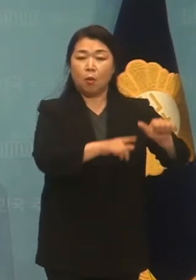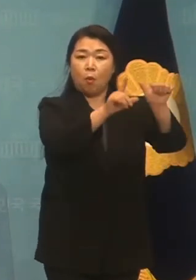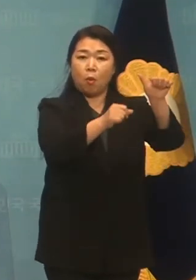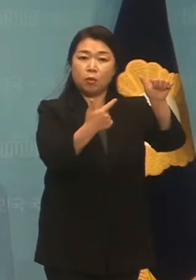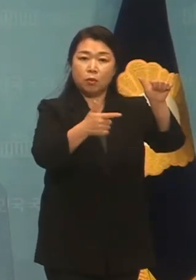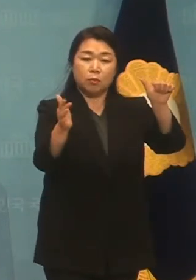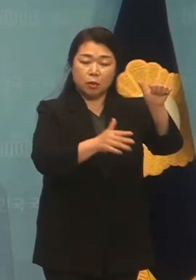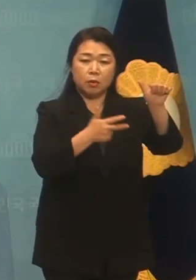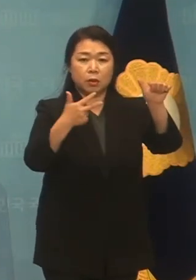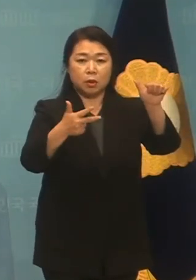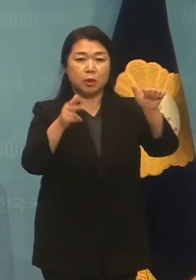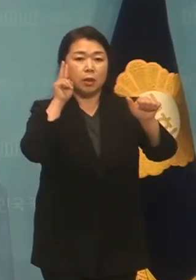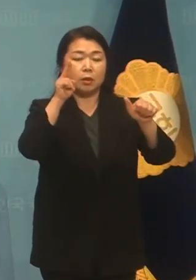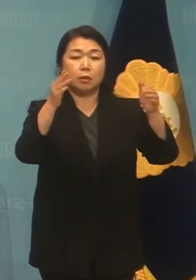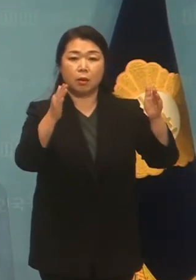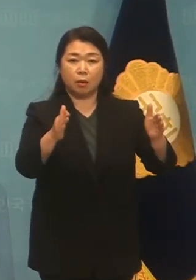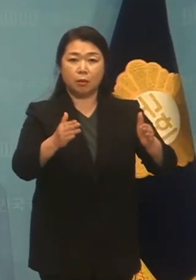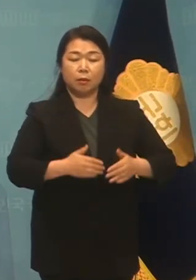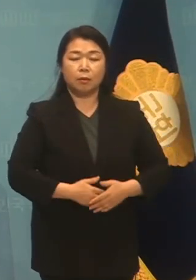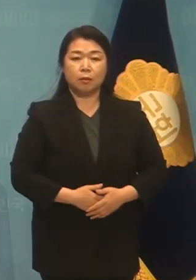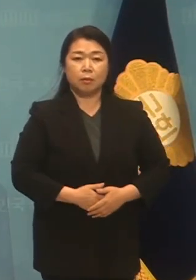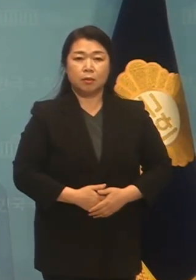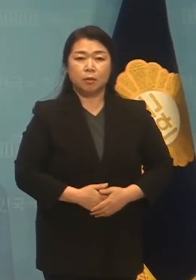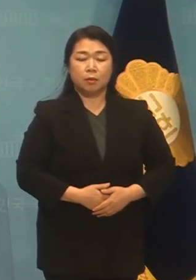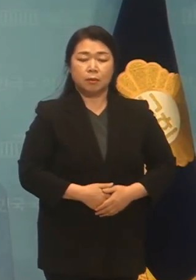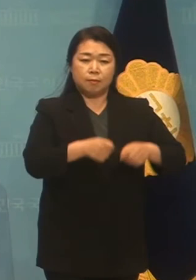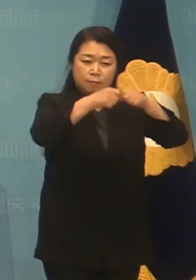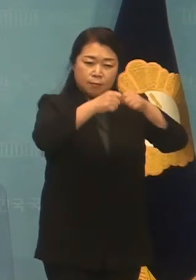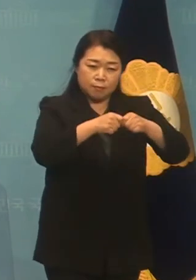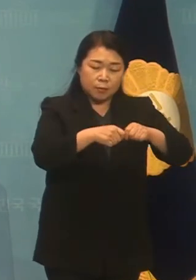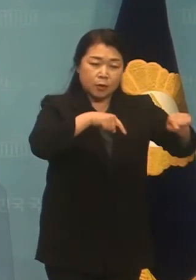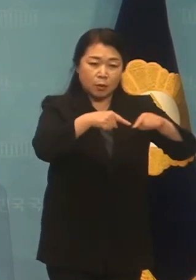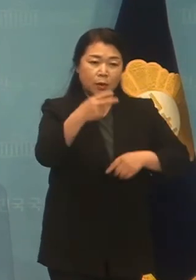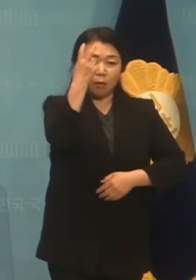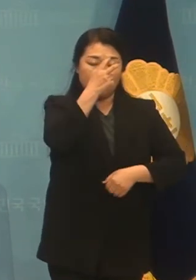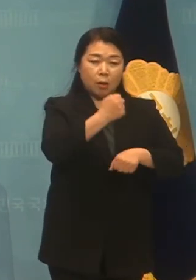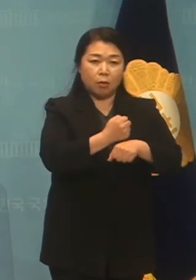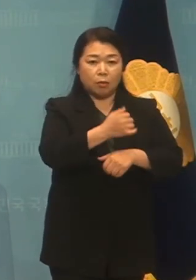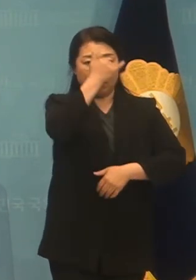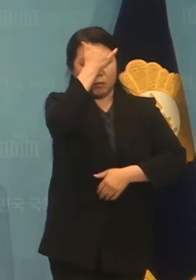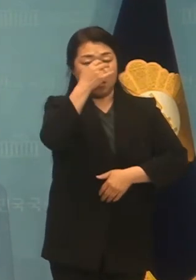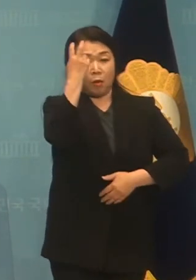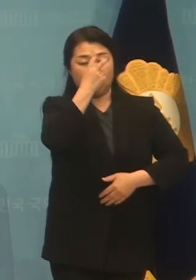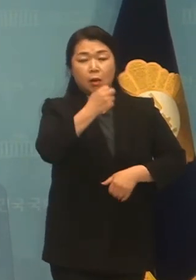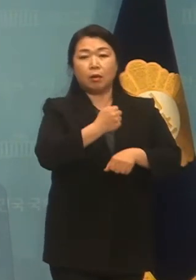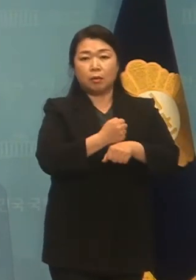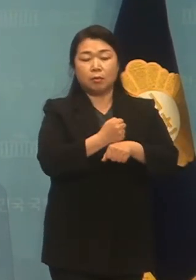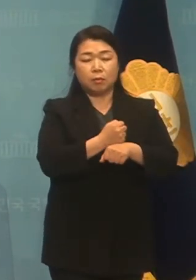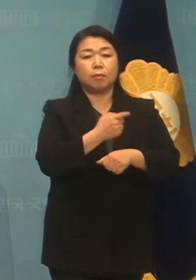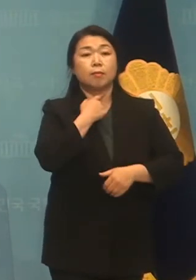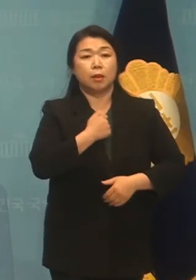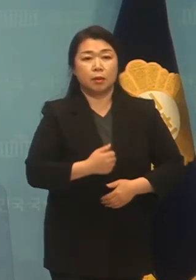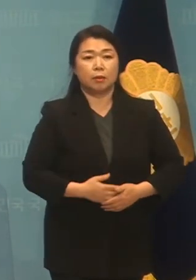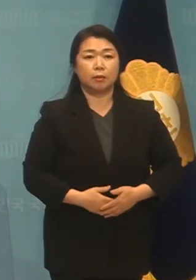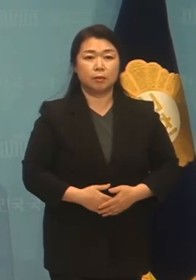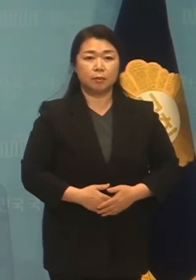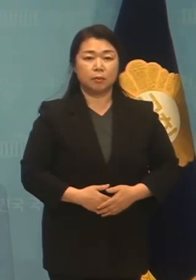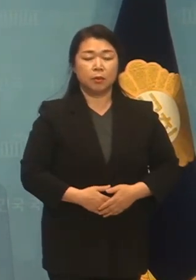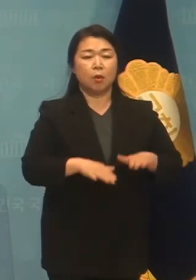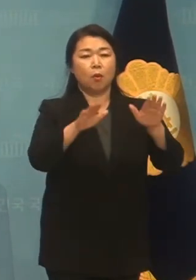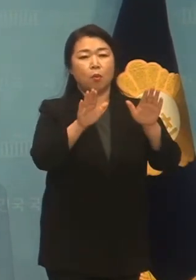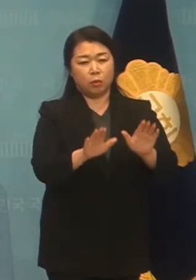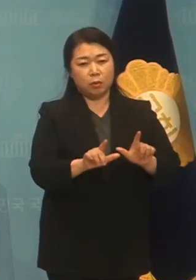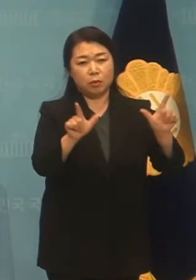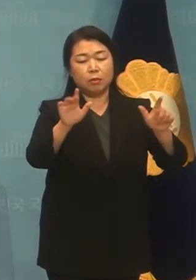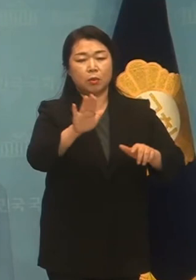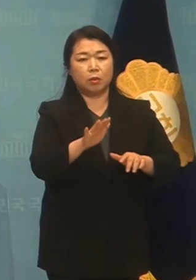5월 6일과 7일 이틀 동안 심도 있는 정책 검증과 도덕성 검증을 치러왔는데요. 특히